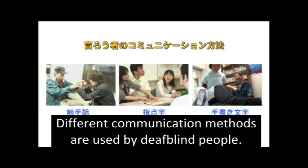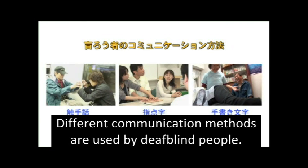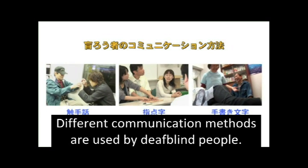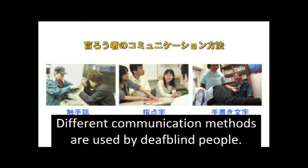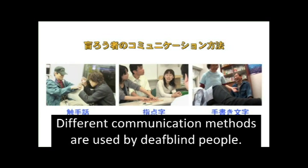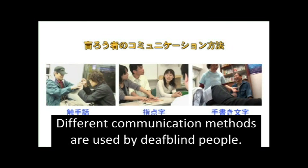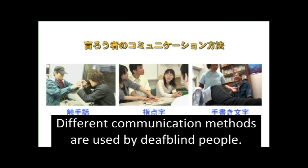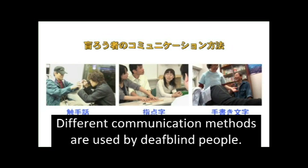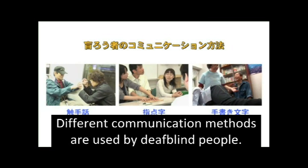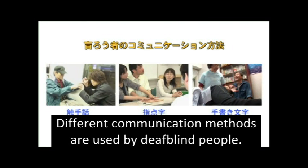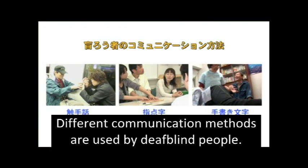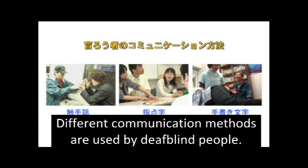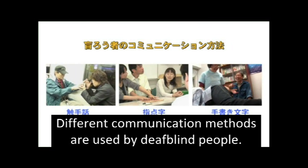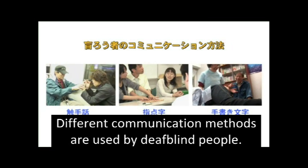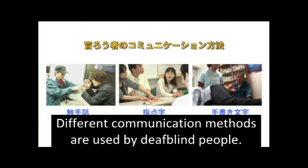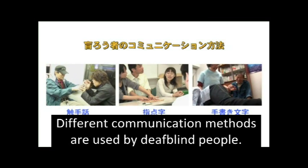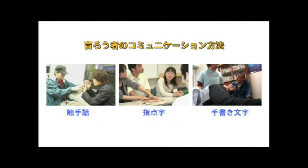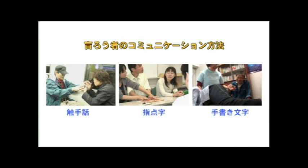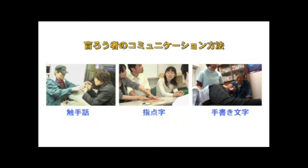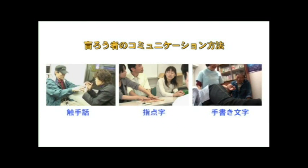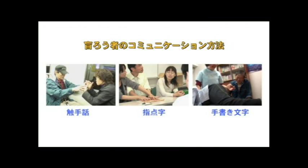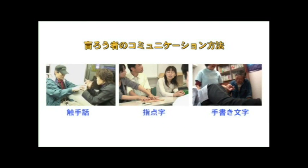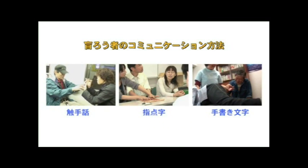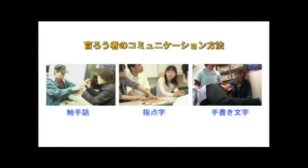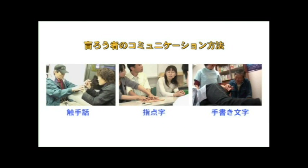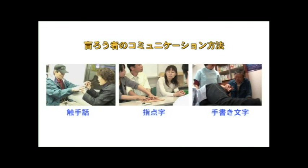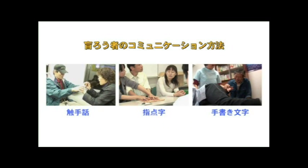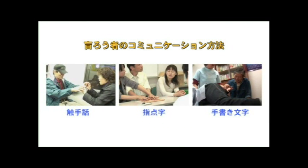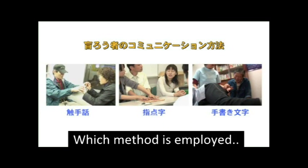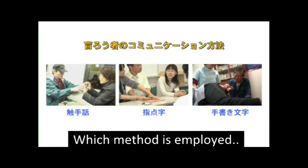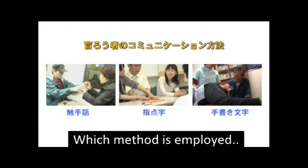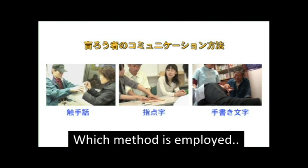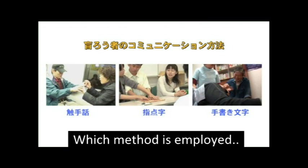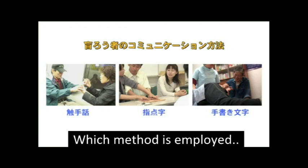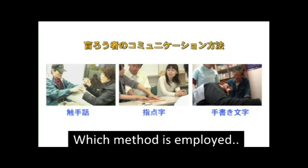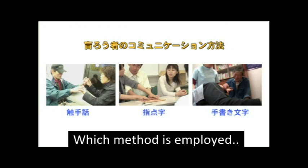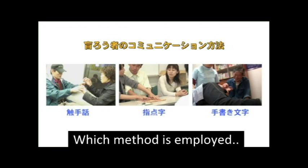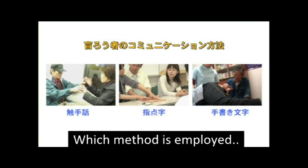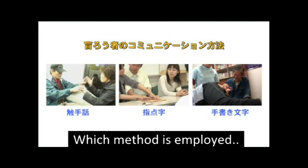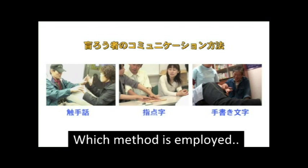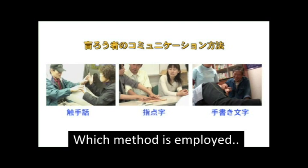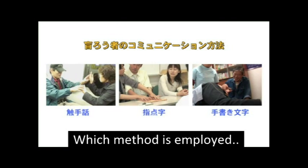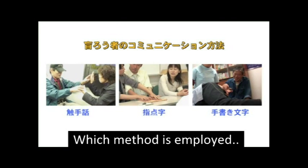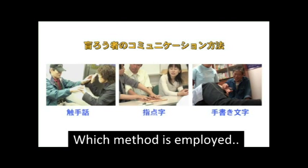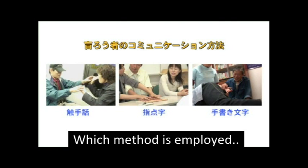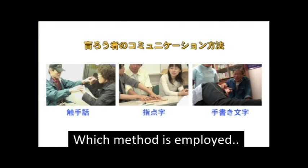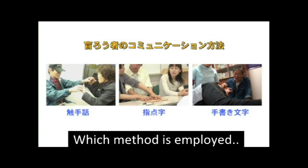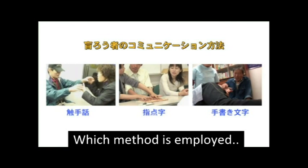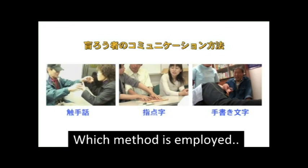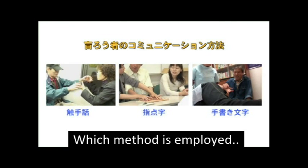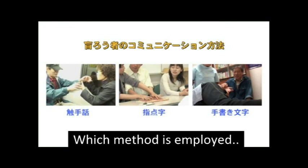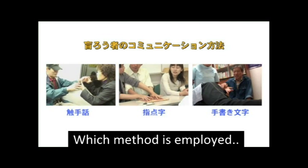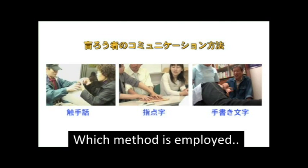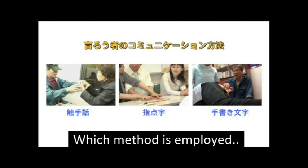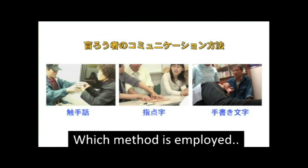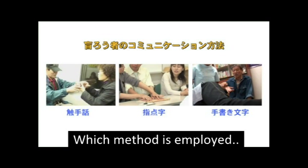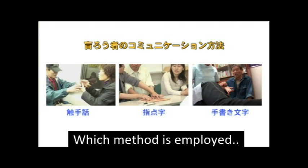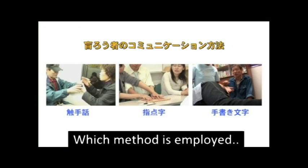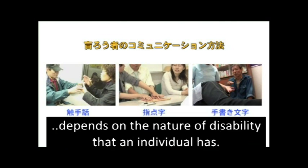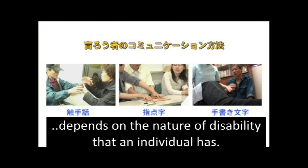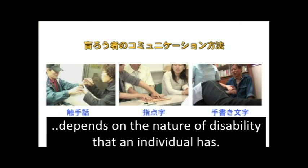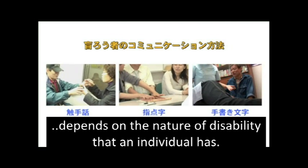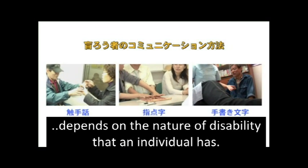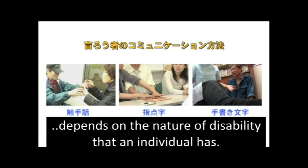また、盲ろう者のコミュニケーション方法は様々で、視覚と聴覚の活用が難しい盲ろう者